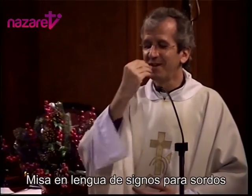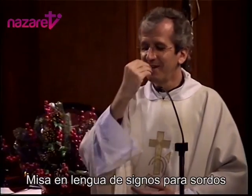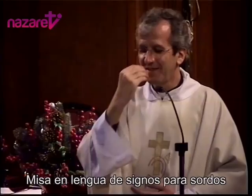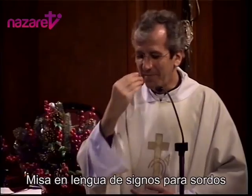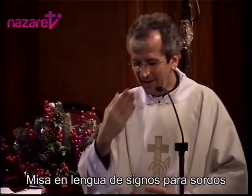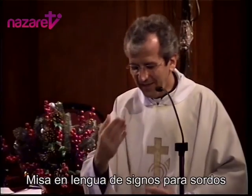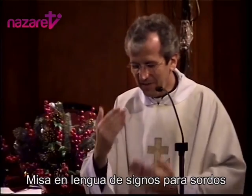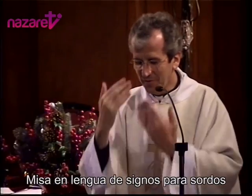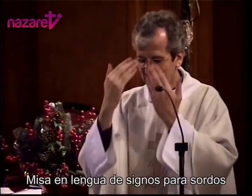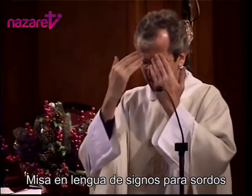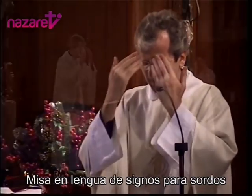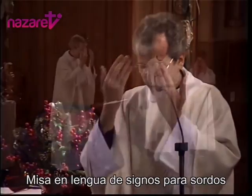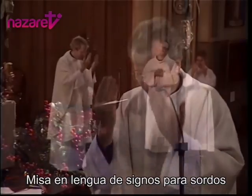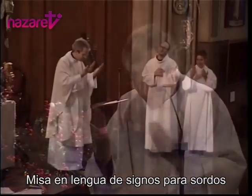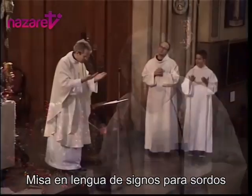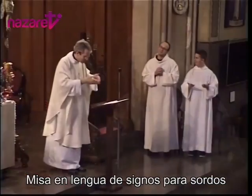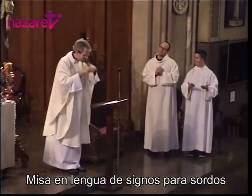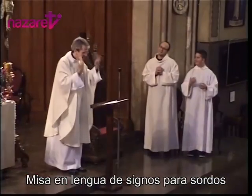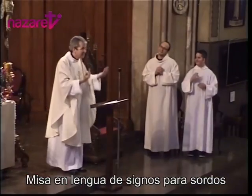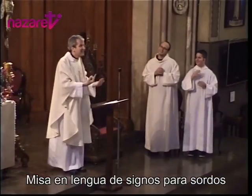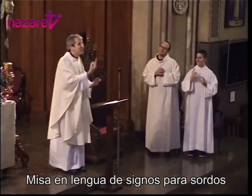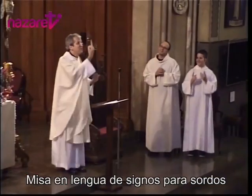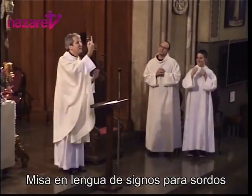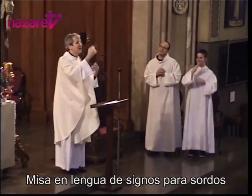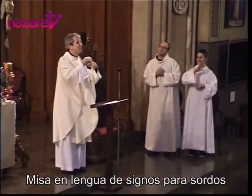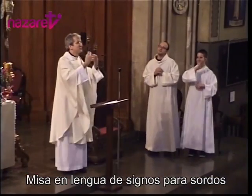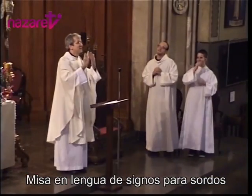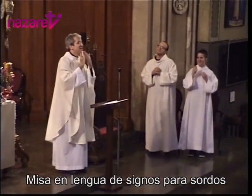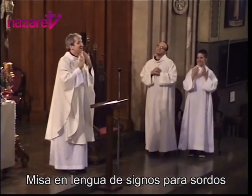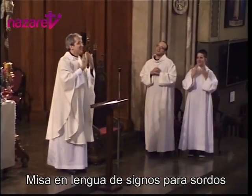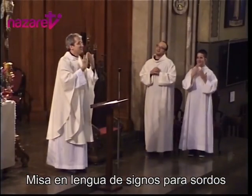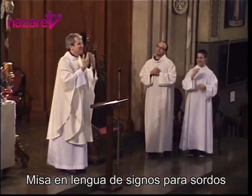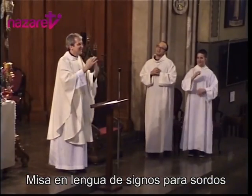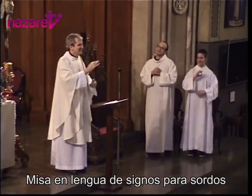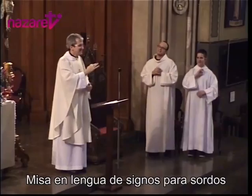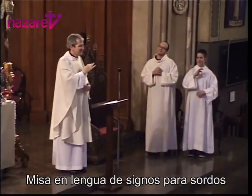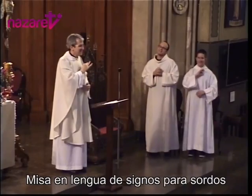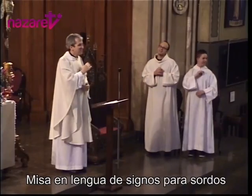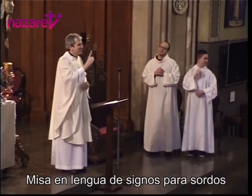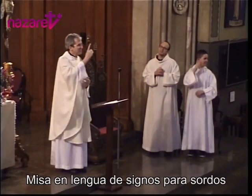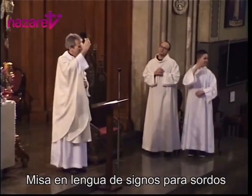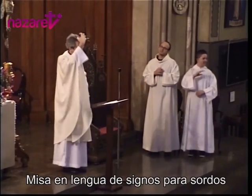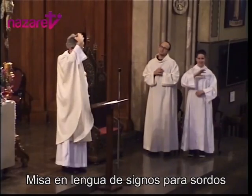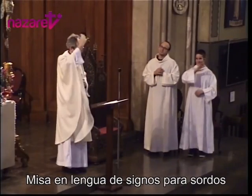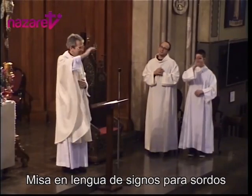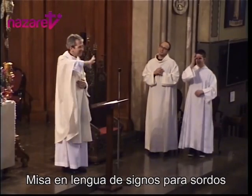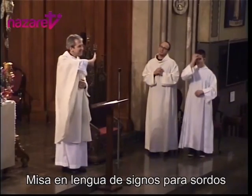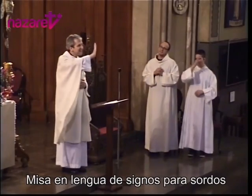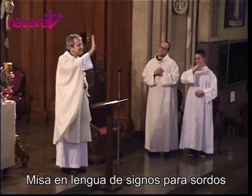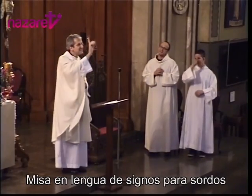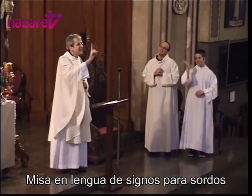alabamos, te bendecimos, te adoramos, te glorificamos. Te damos gracias, Señor Dios,